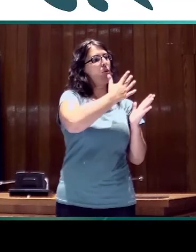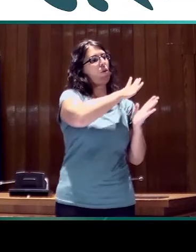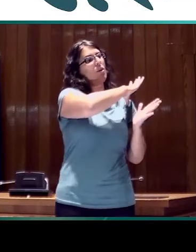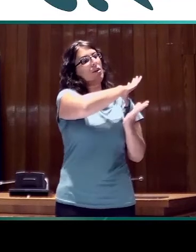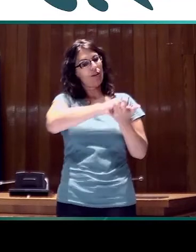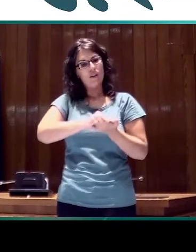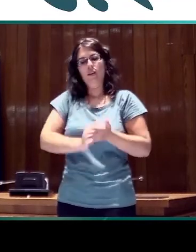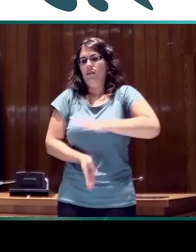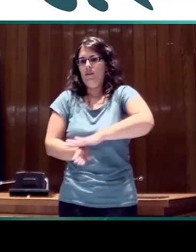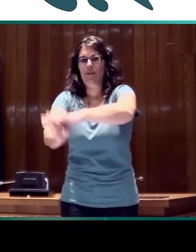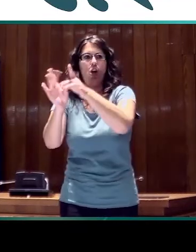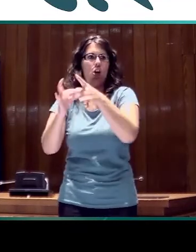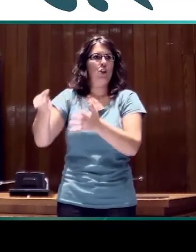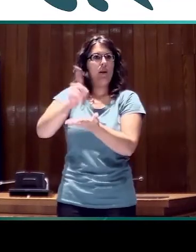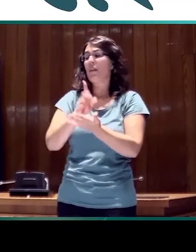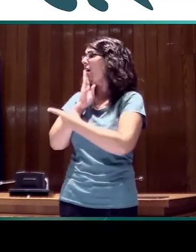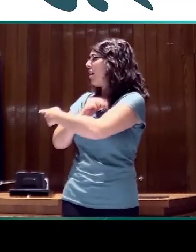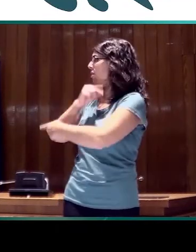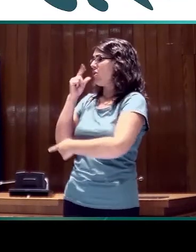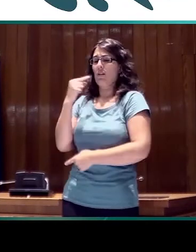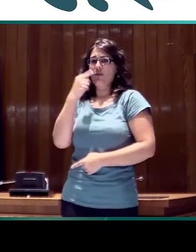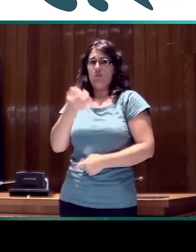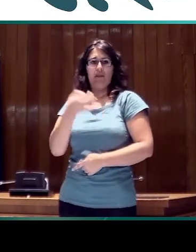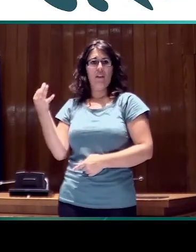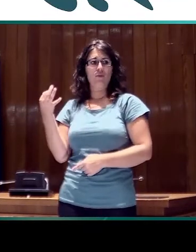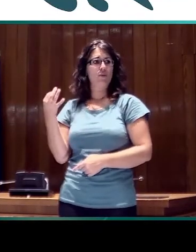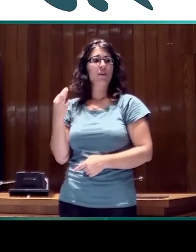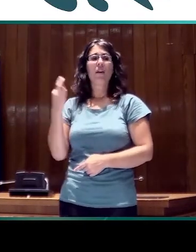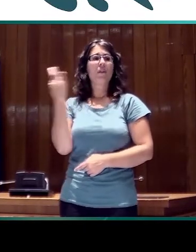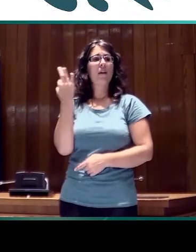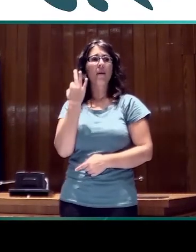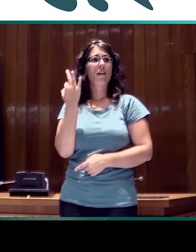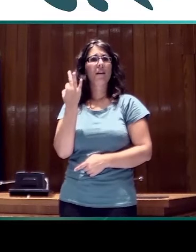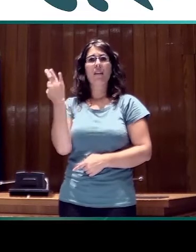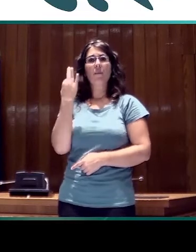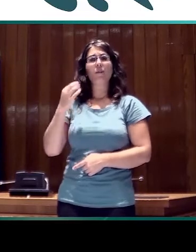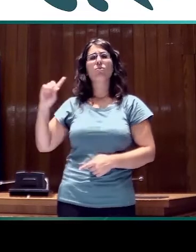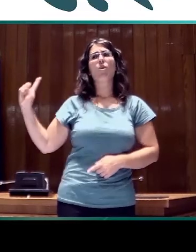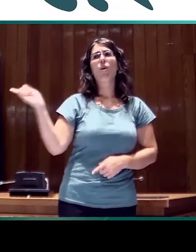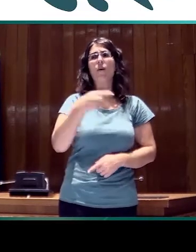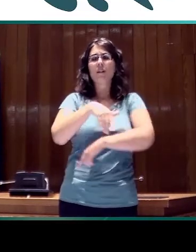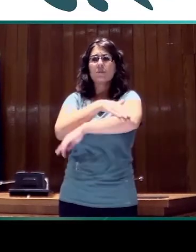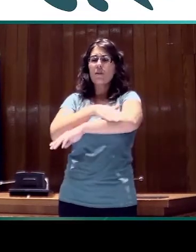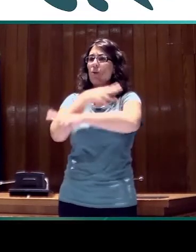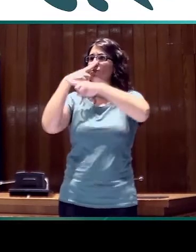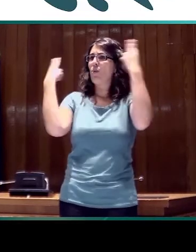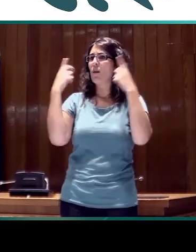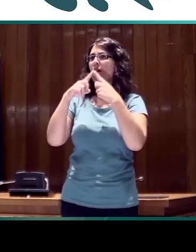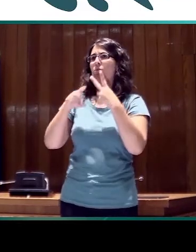tenemos que involucrar Al conjunto de las administraciones públicas a las comunidades autónomas a los